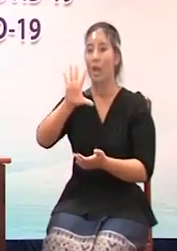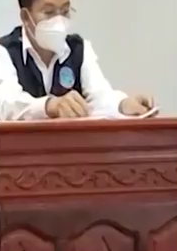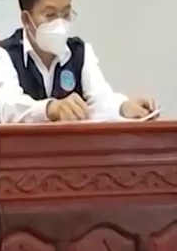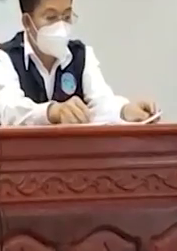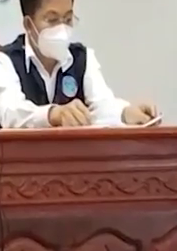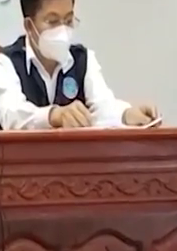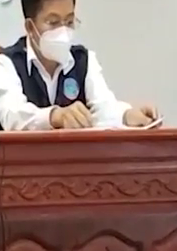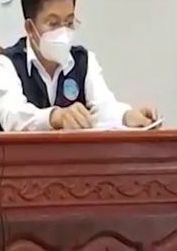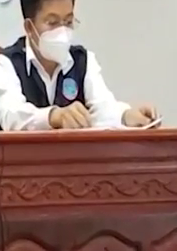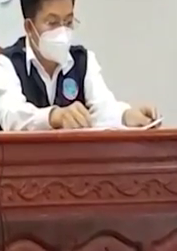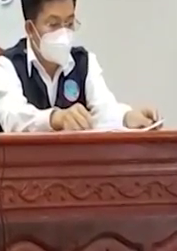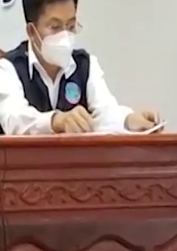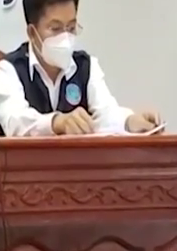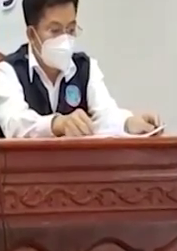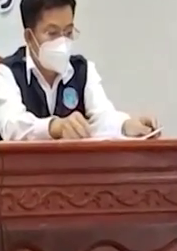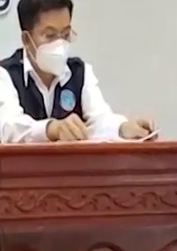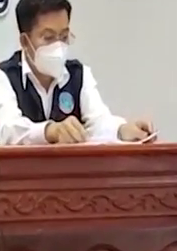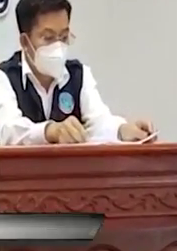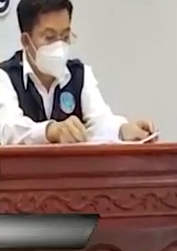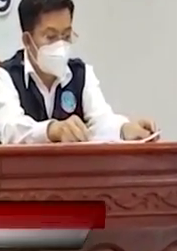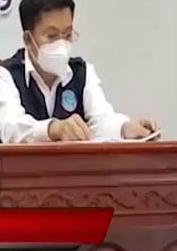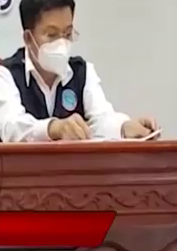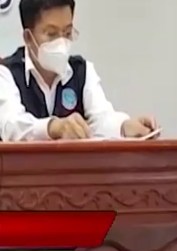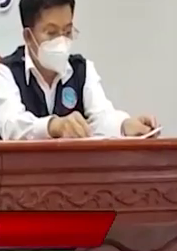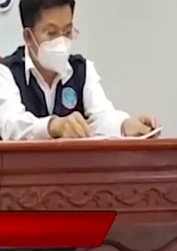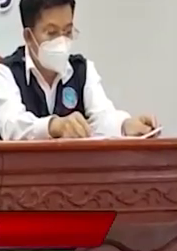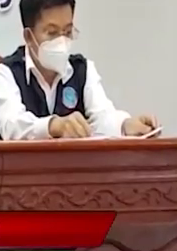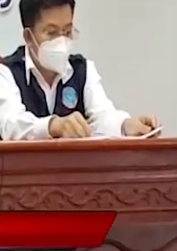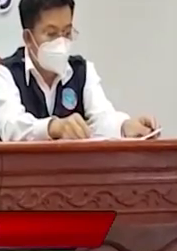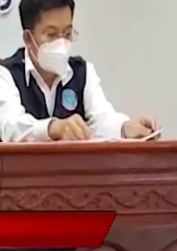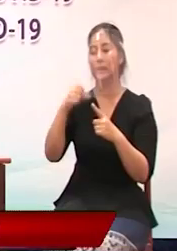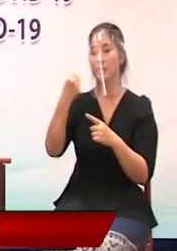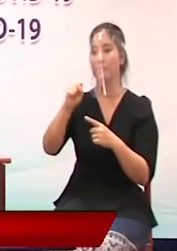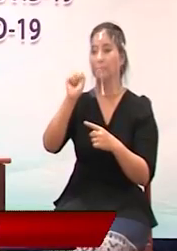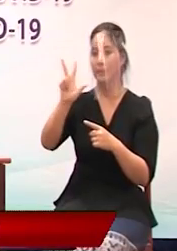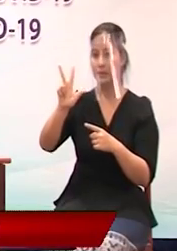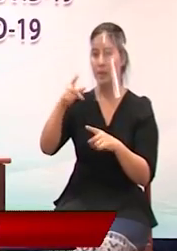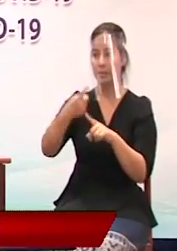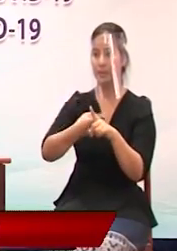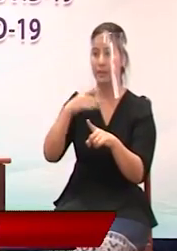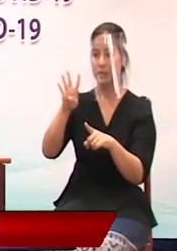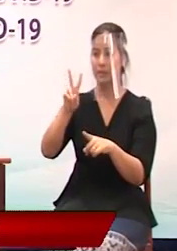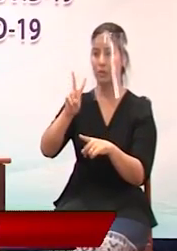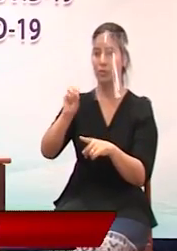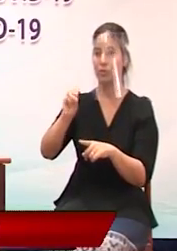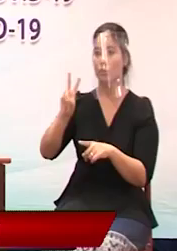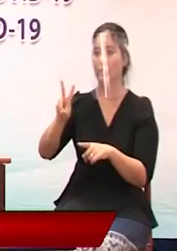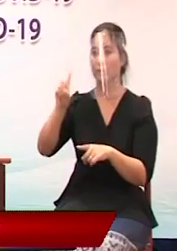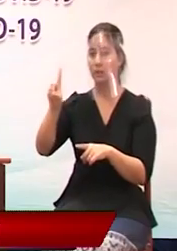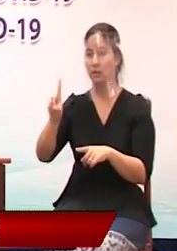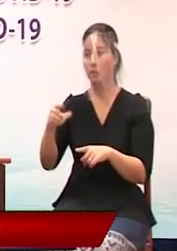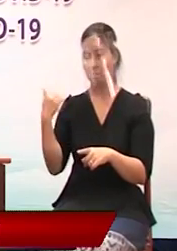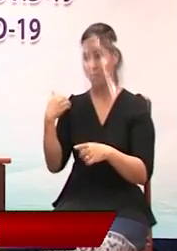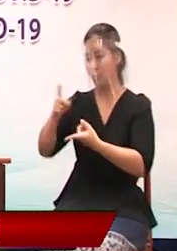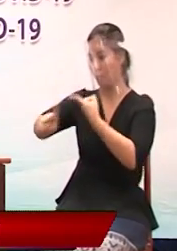น ตามประวัติผู้ติดเชื้อใหม่ทั้ง6กรณีมีผู้สัมผัสกับกรณีที่85 1กรณีสัมผัสกับก